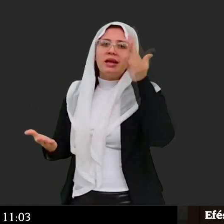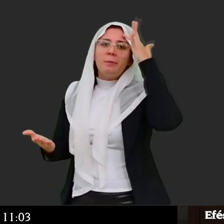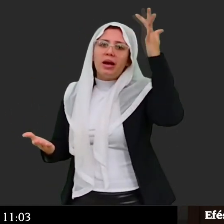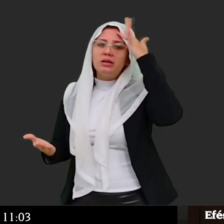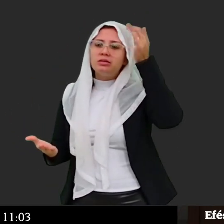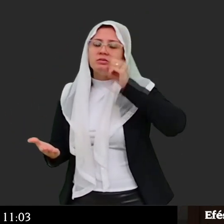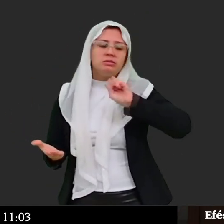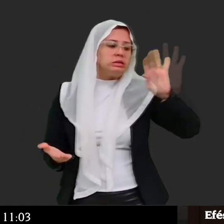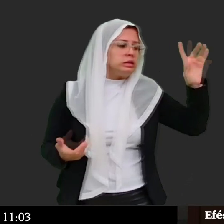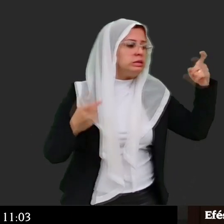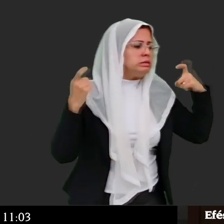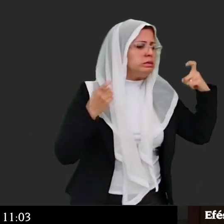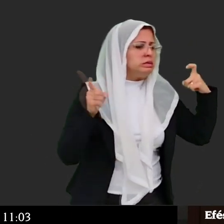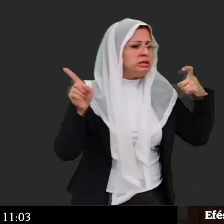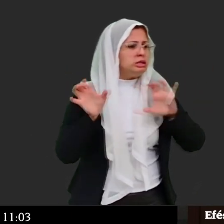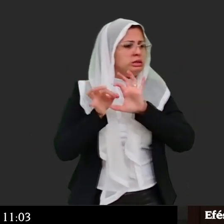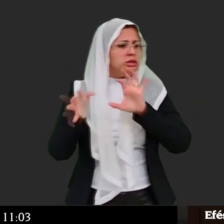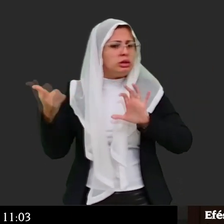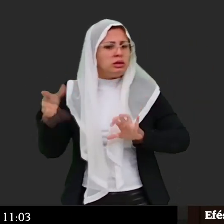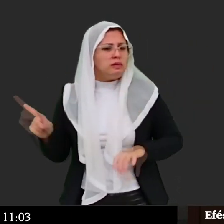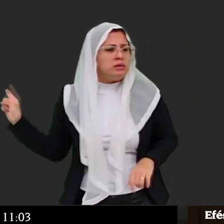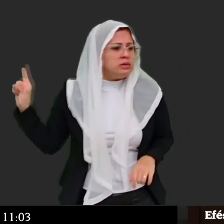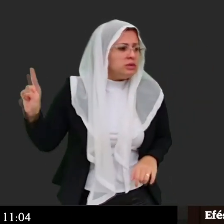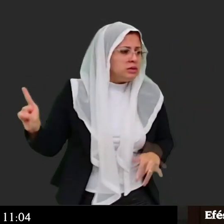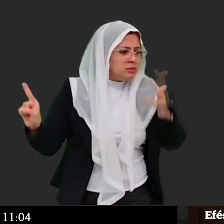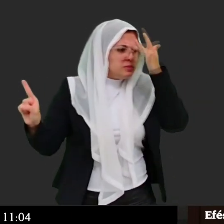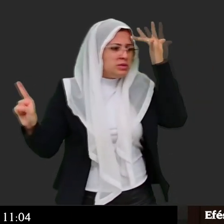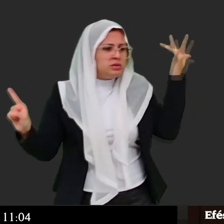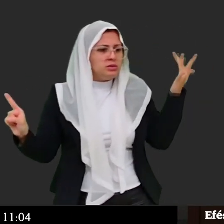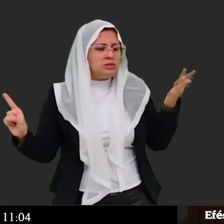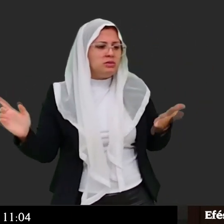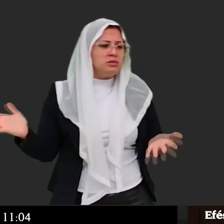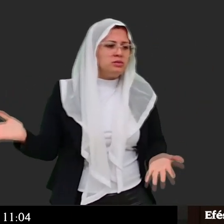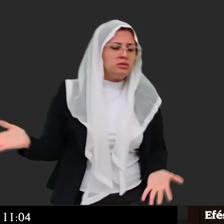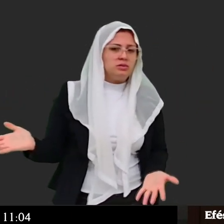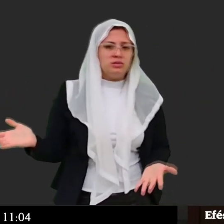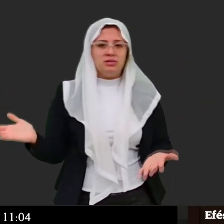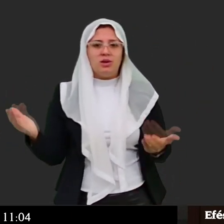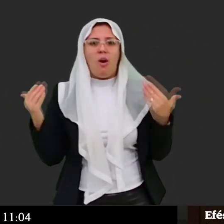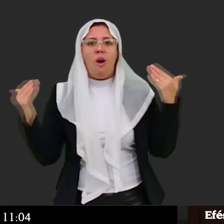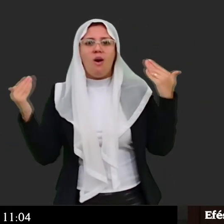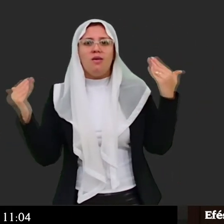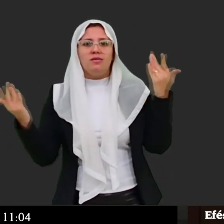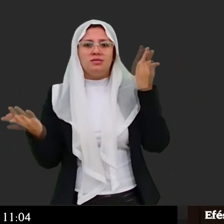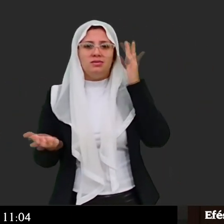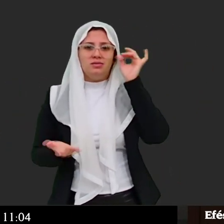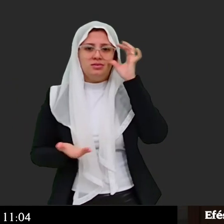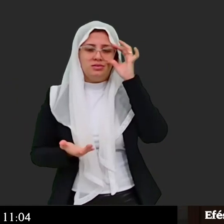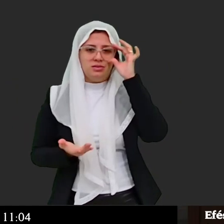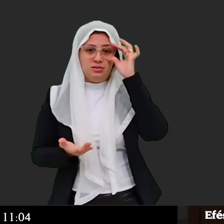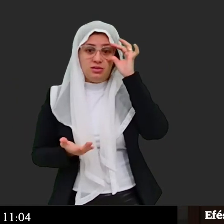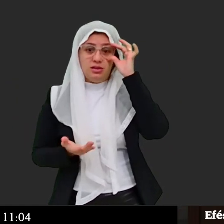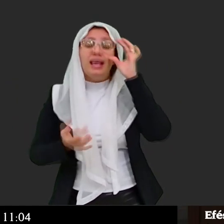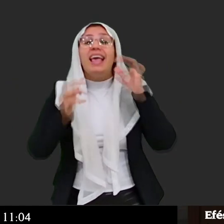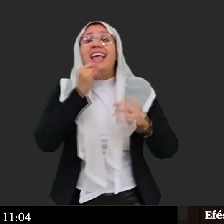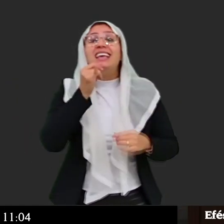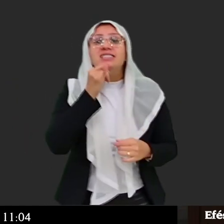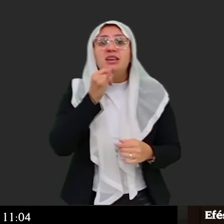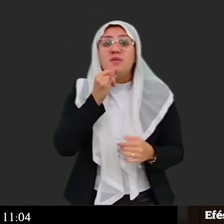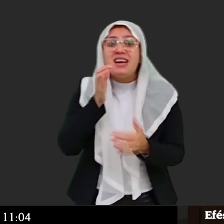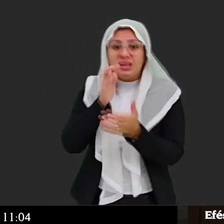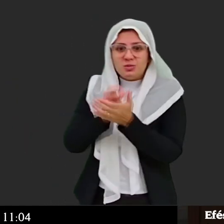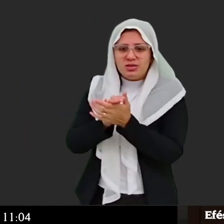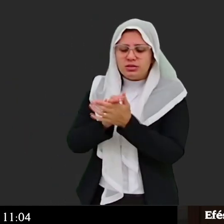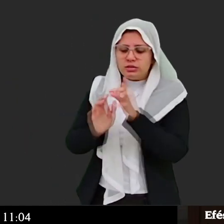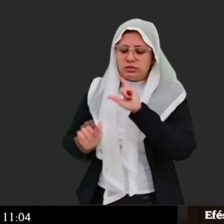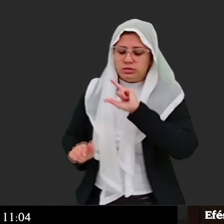ele fica pensando, será que ela não vai deixar outra vez entrar alguém em casa? Ou ela sai e fica, será que o esposo meu que ficou em